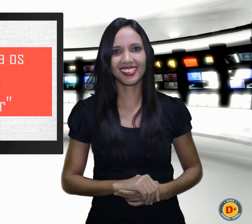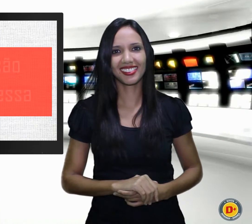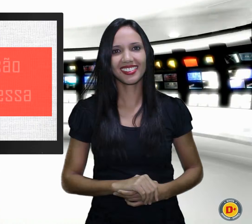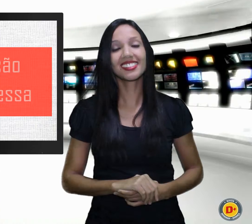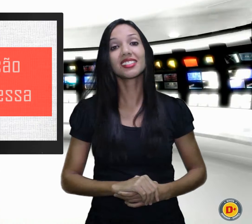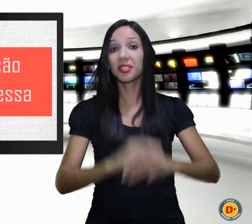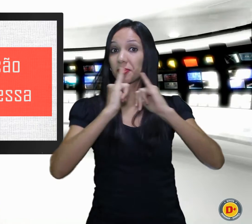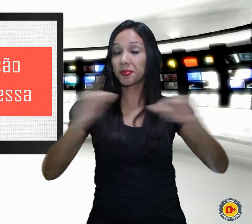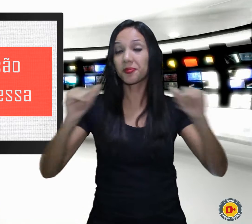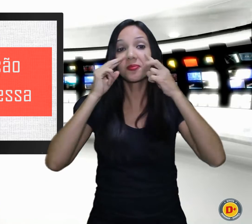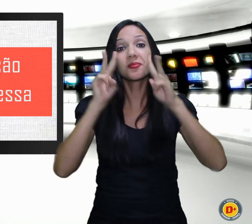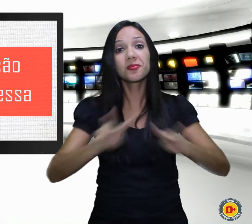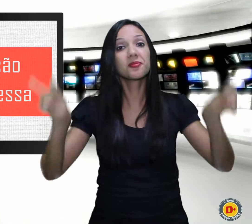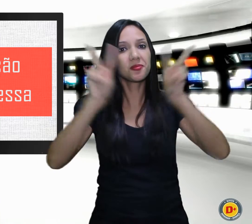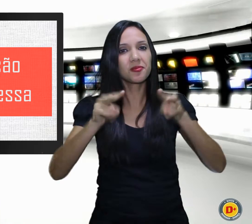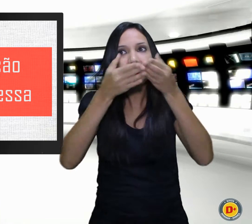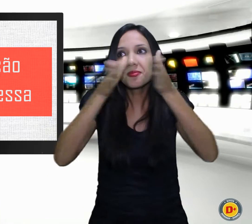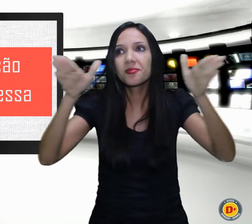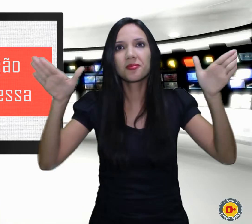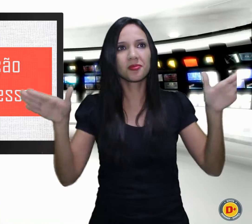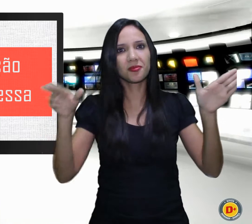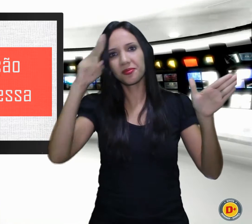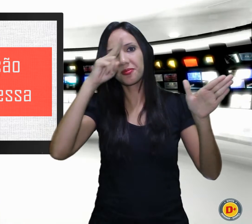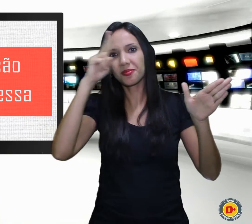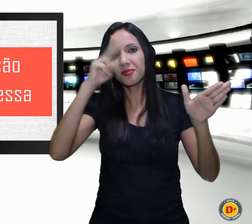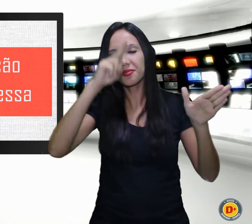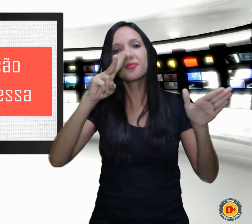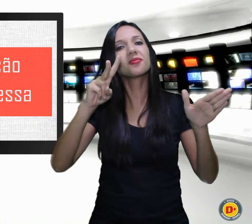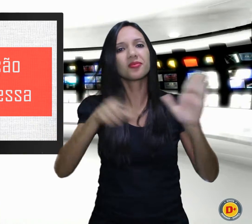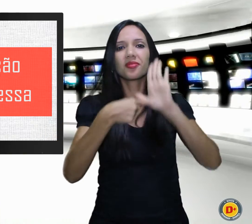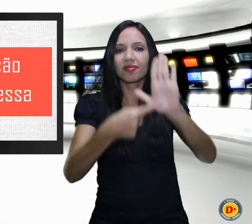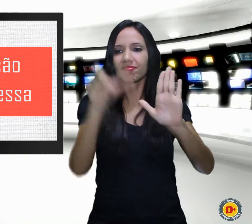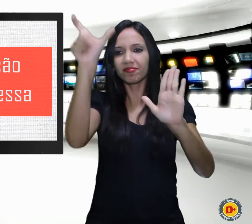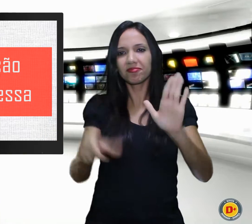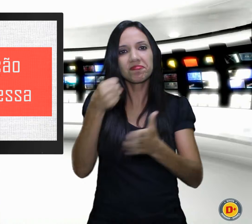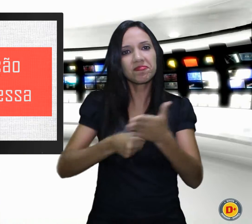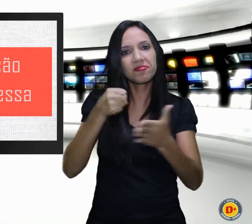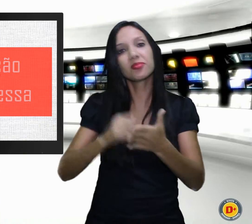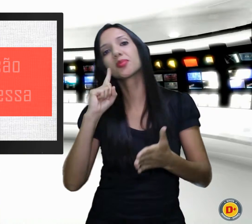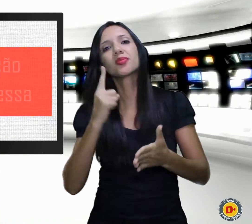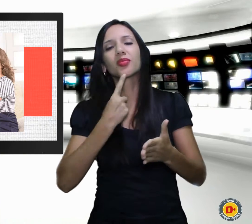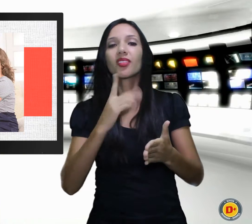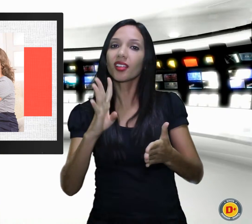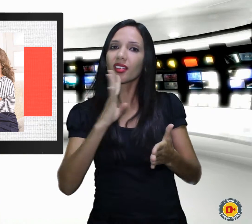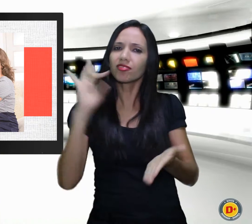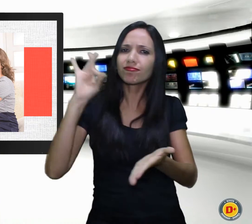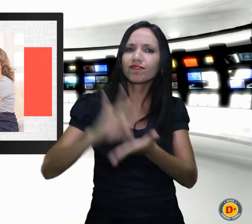Revisei panoramicamente a história luta dos surdos brasileiros pelo reconhecimento oficial da Libras, a língua de sinais